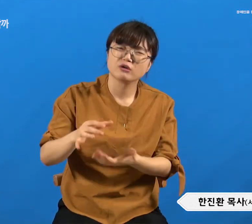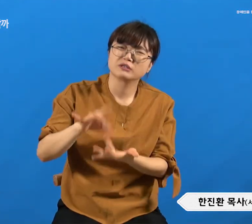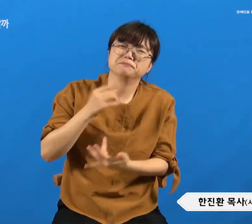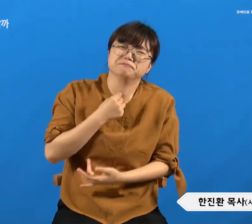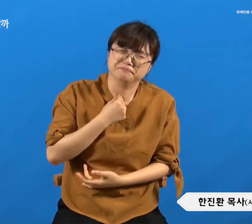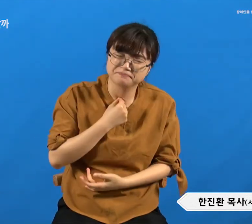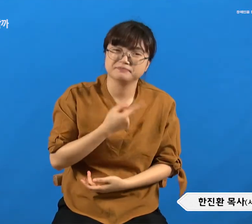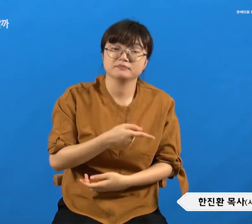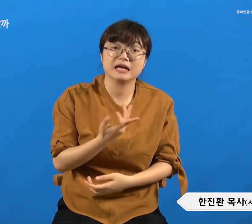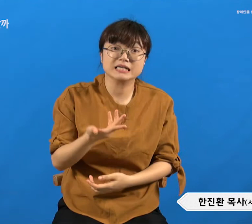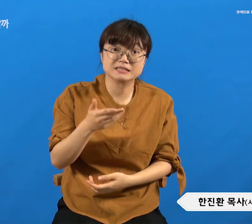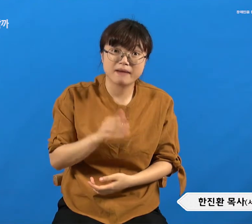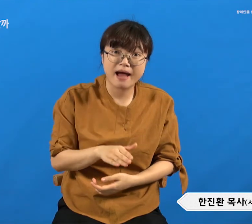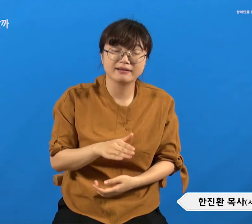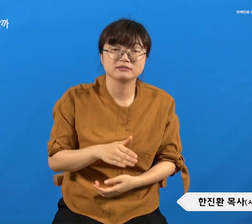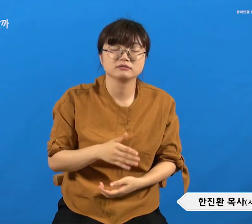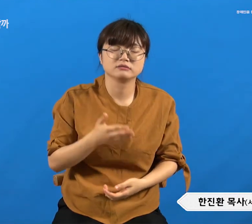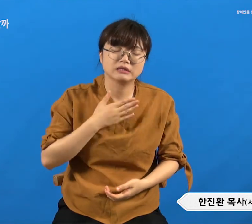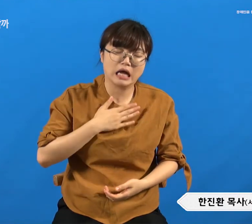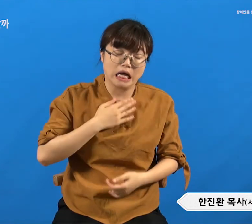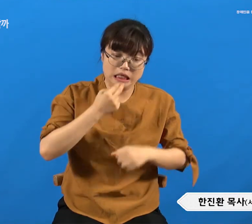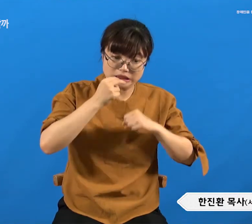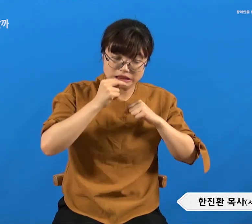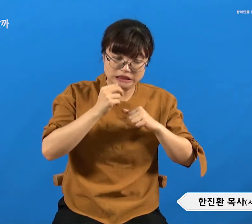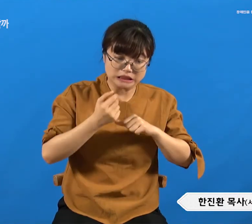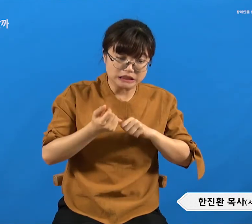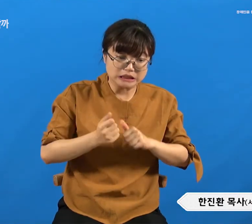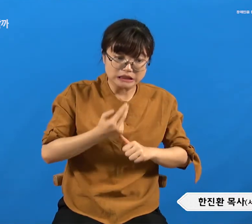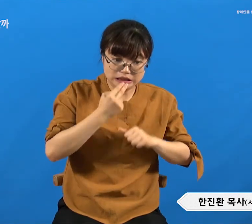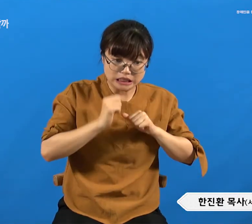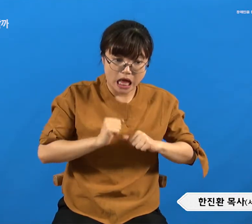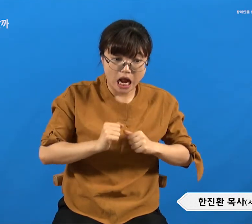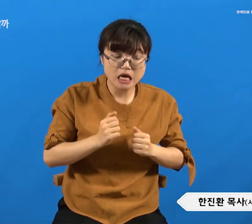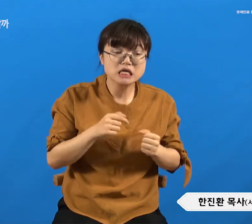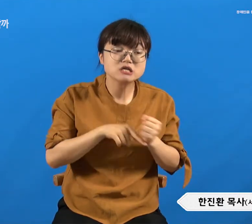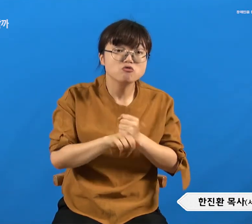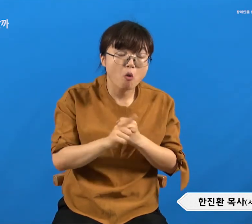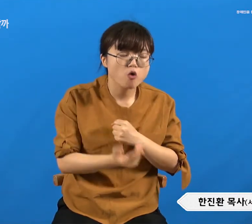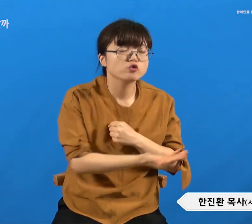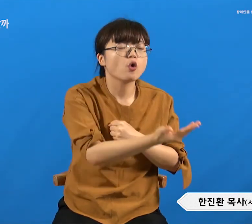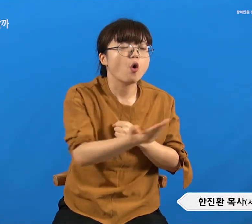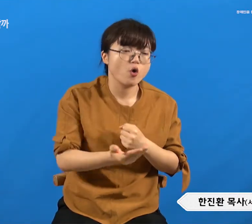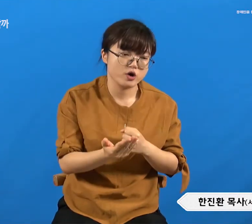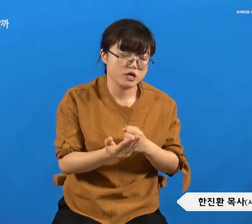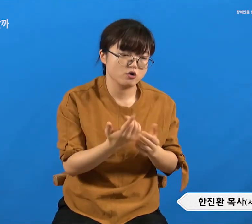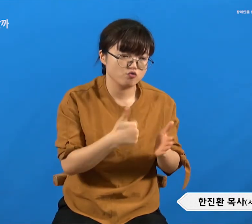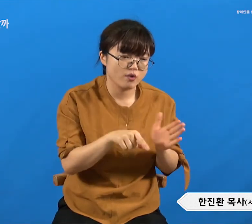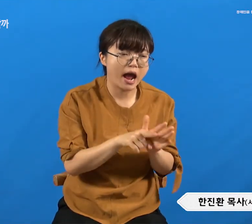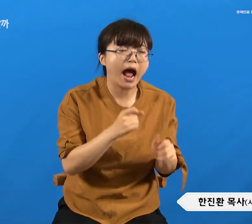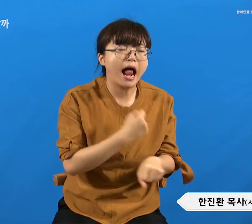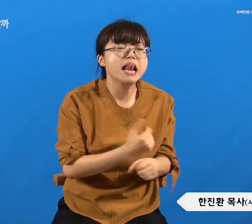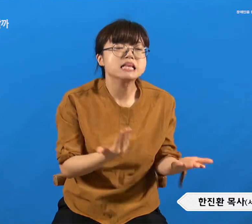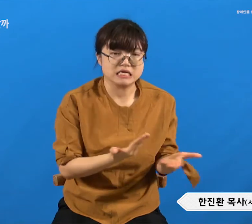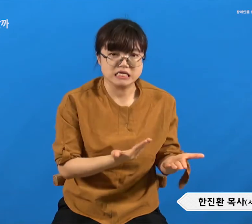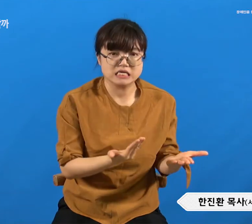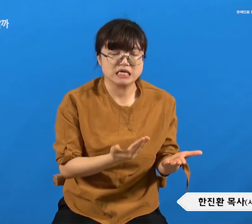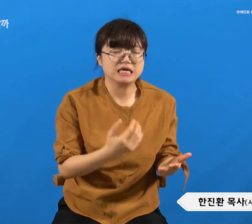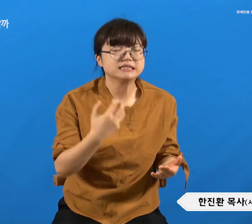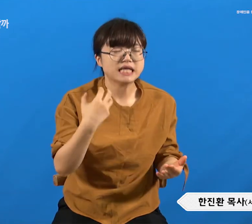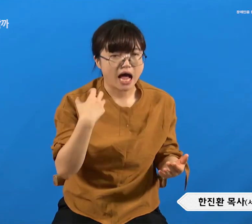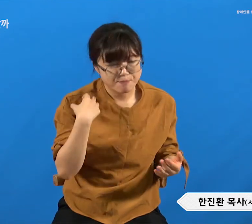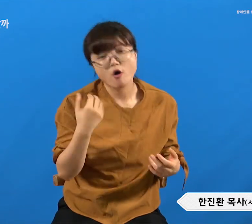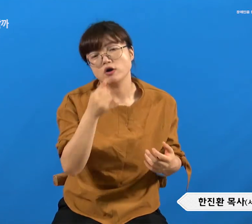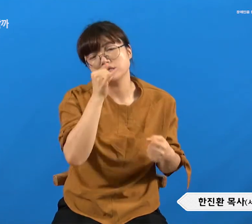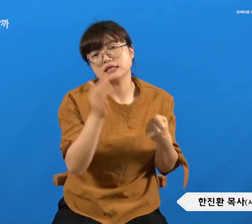했습니다. 그러나 내가 살아있어야 한다면 그것은 너희를 위해서 할 일이 있기 때문이다. 사명이